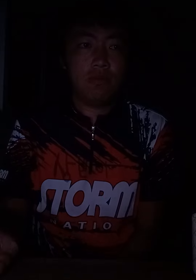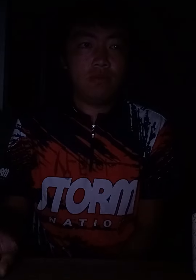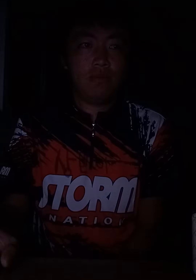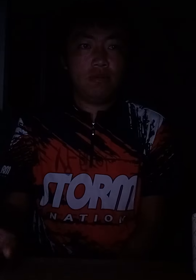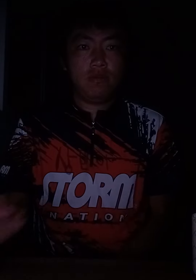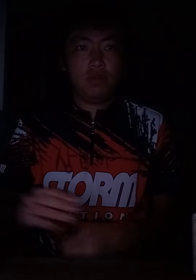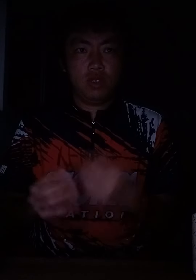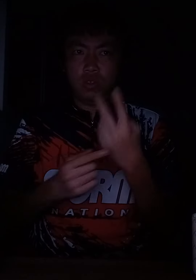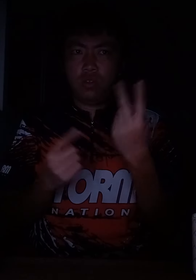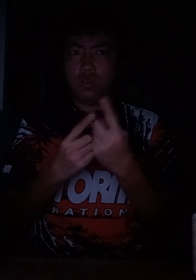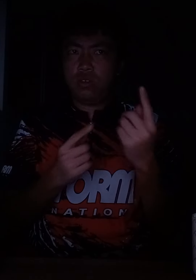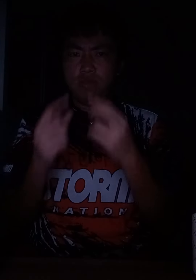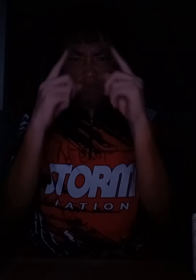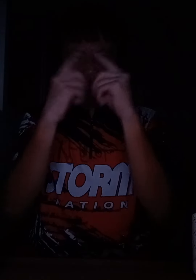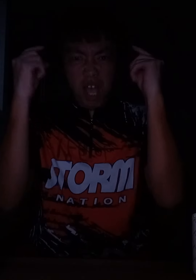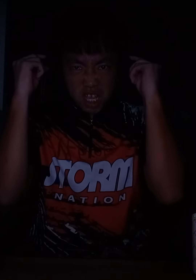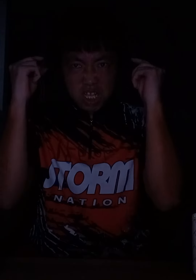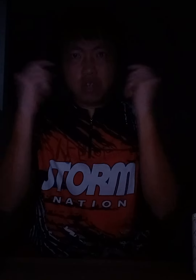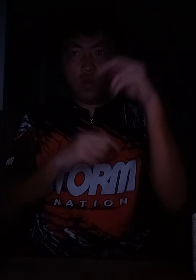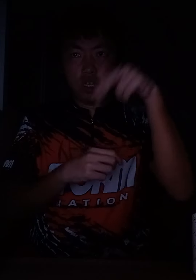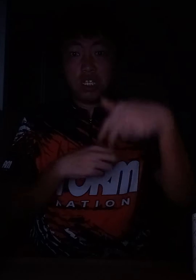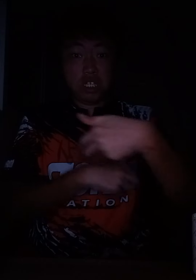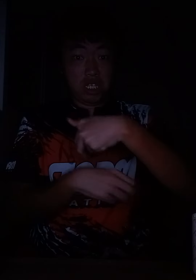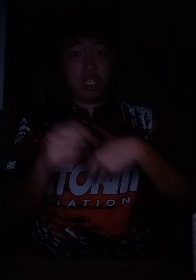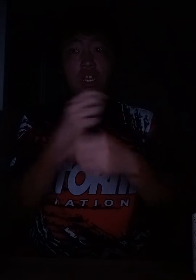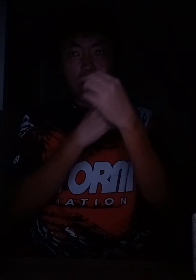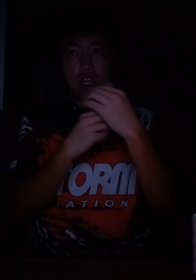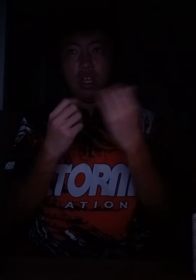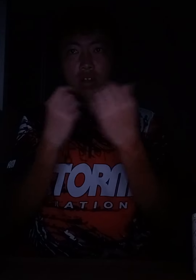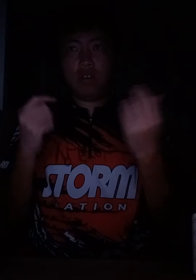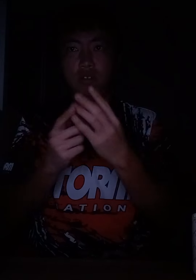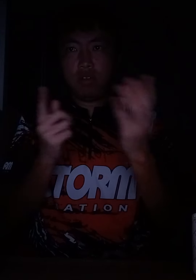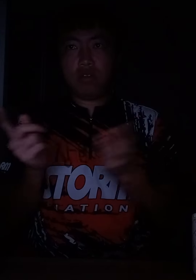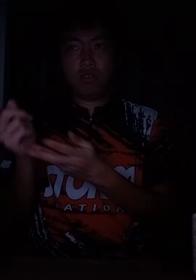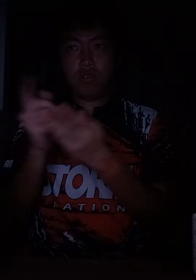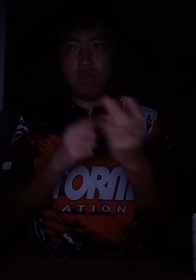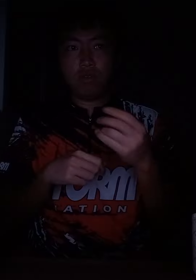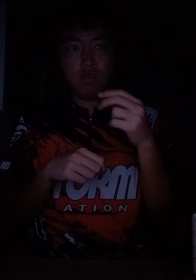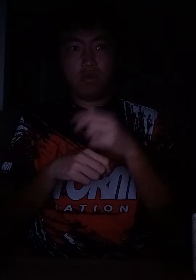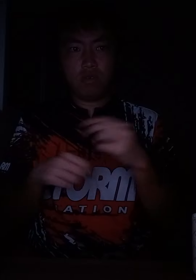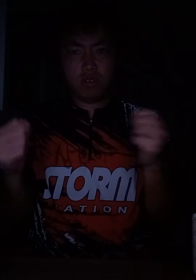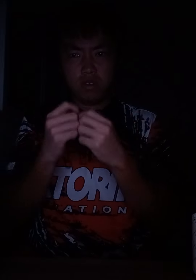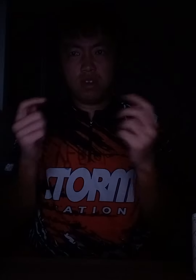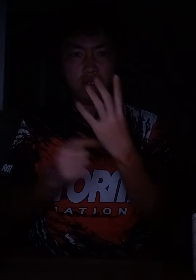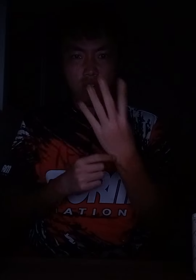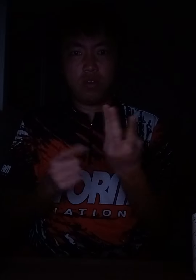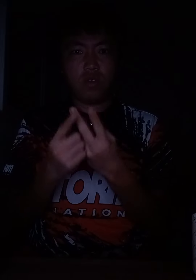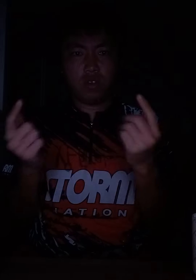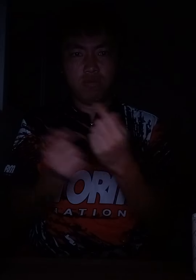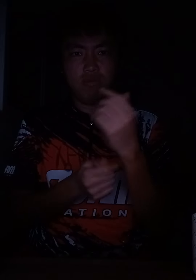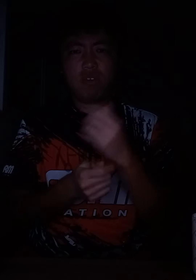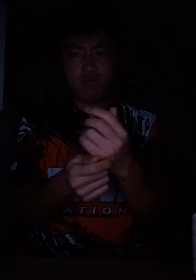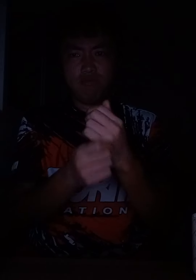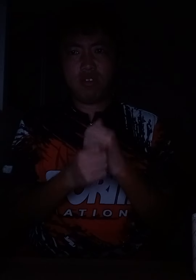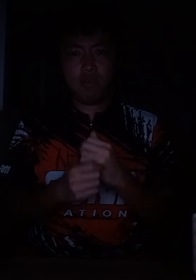네, 어제 오전 마스크를 쓰지 않고 지하철에 탔다가 다른 승객들과 실랑이를 벌인 40대 여성이 경찰에